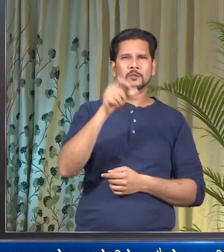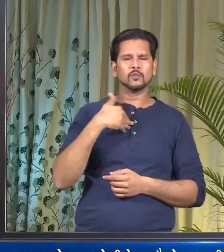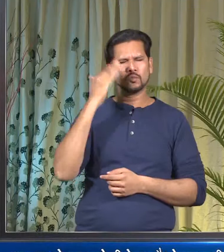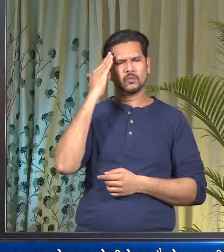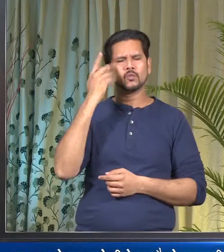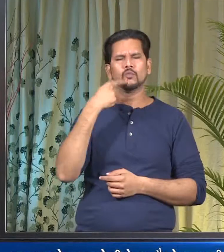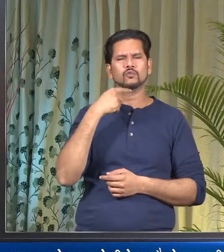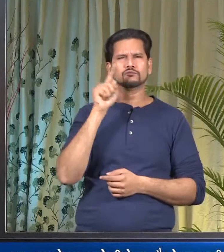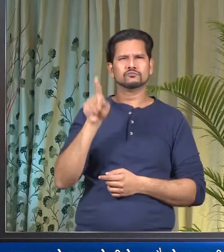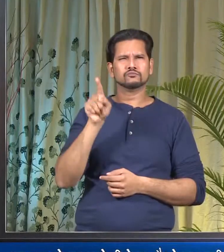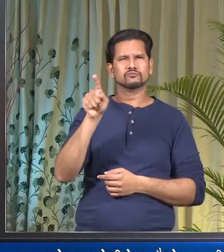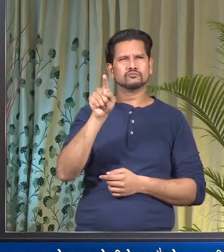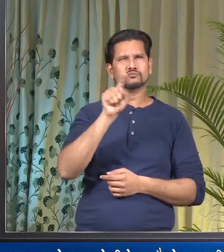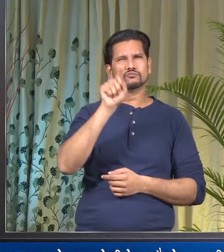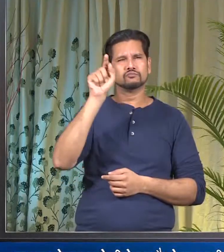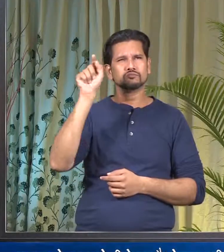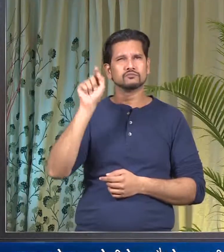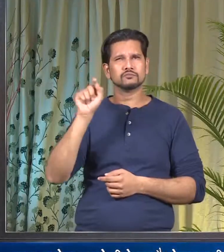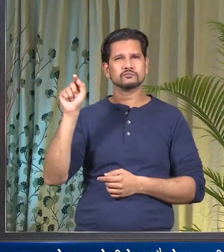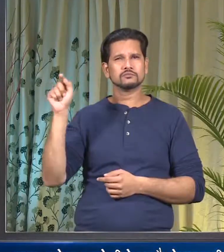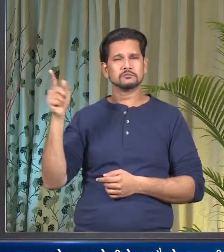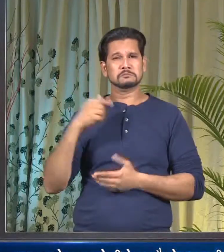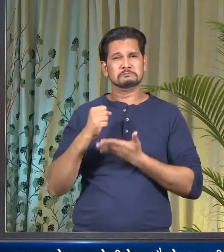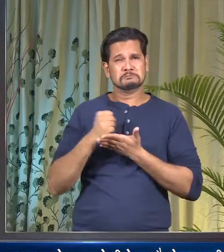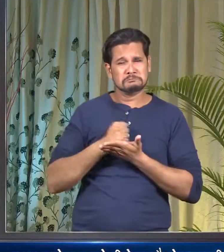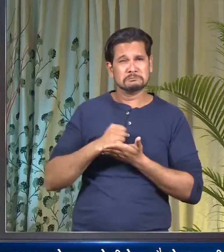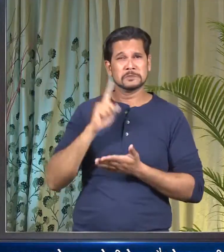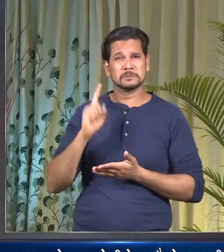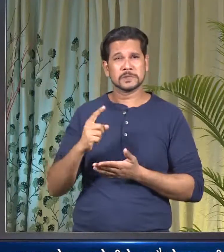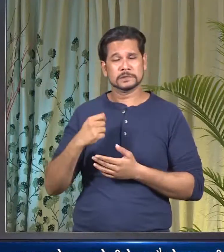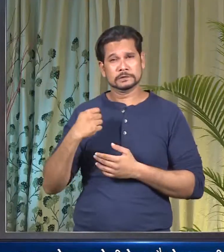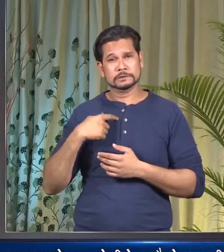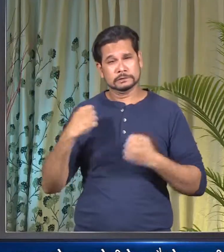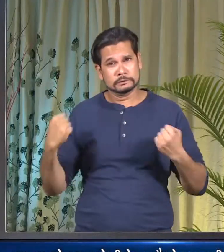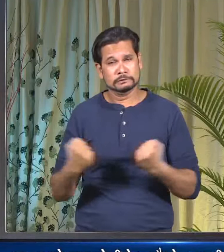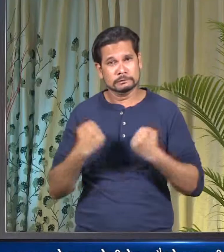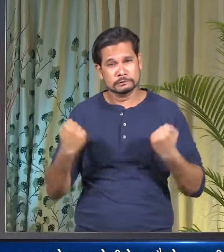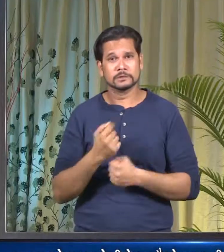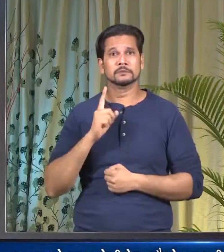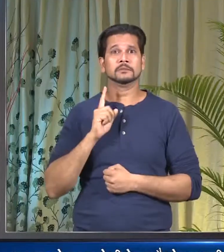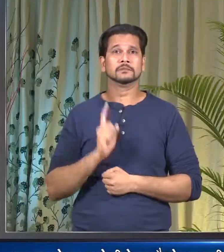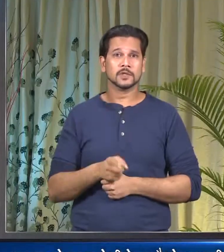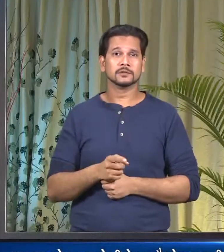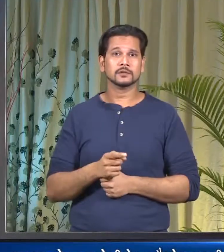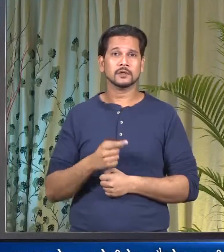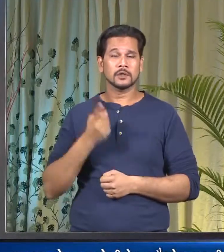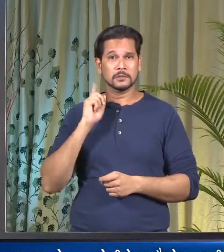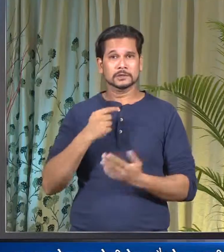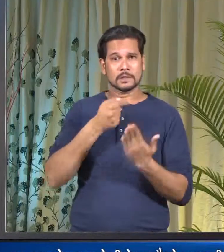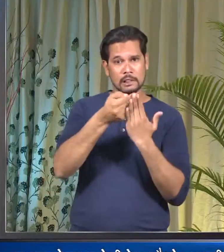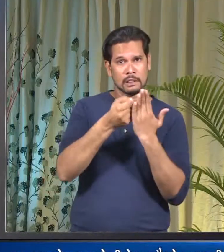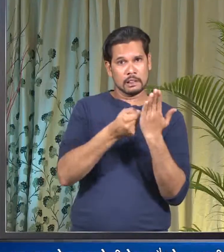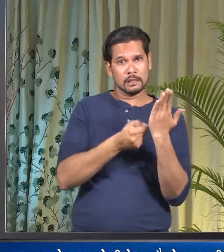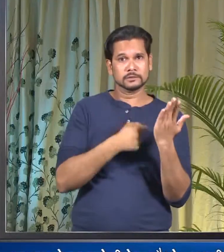महनत वाली याद है लिस्ट बनाएंगे ताकि कोई भी छूट नहीं जाना